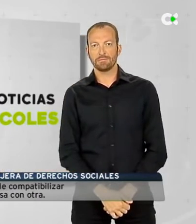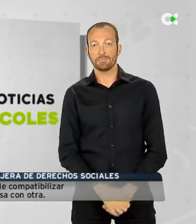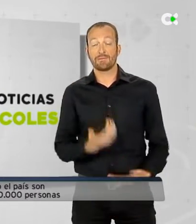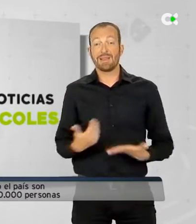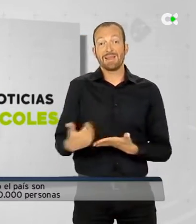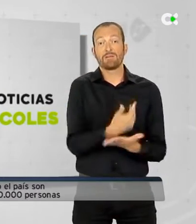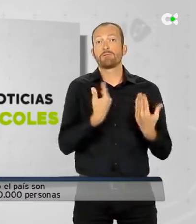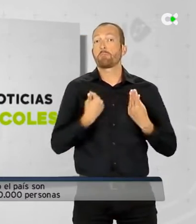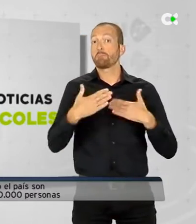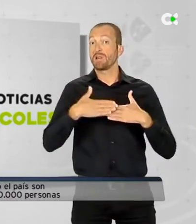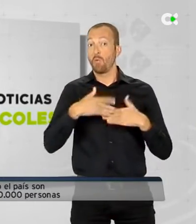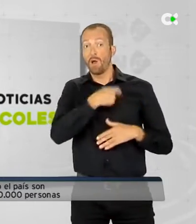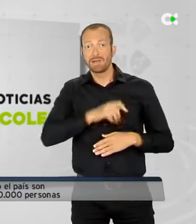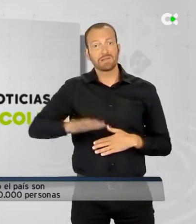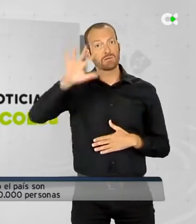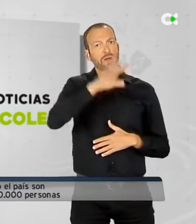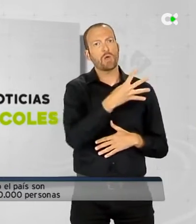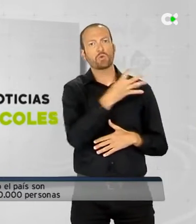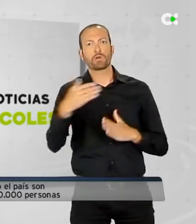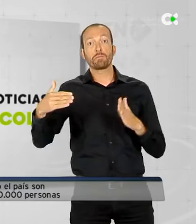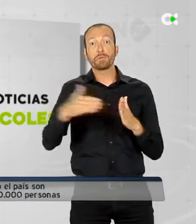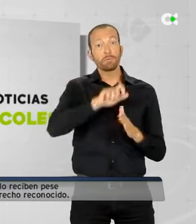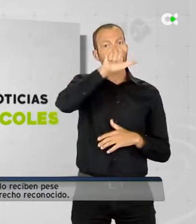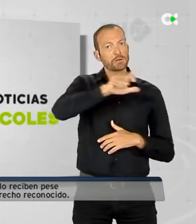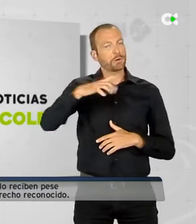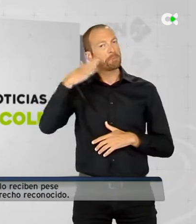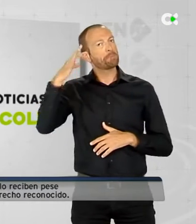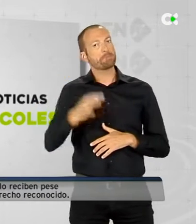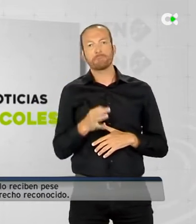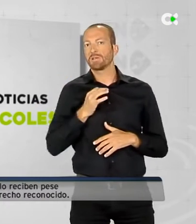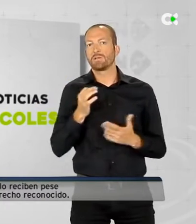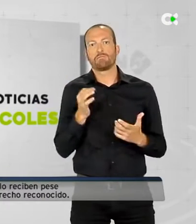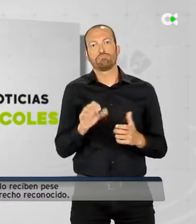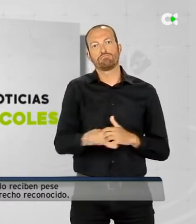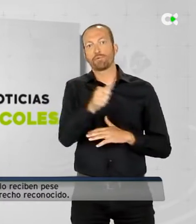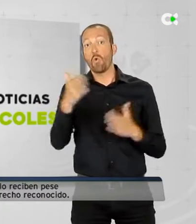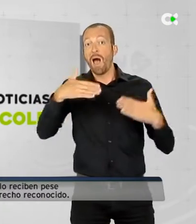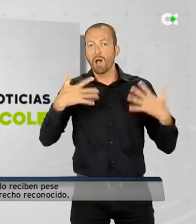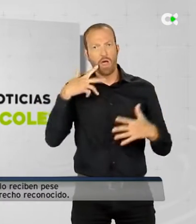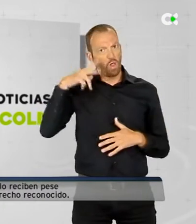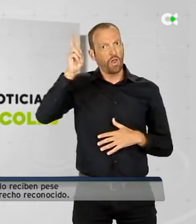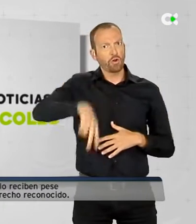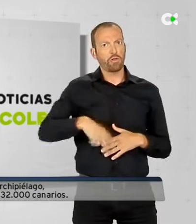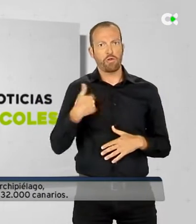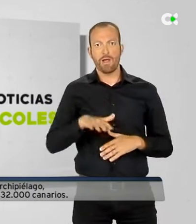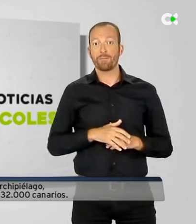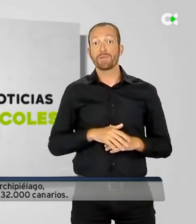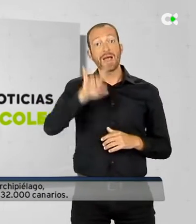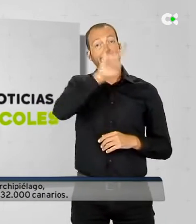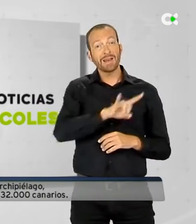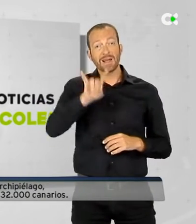En todo el país son más de 400.000 personas las que no lo reciben pese a tener derecho reconocido. En el